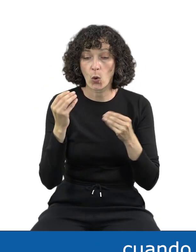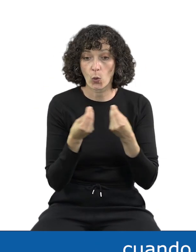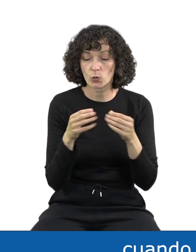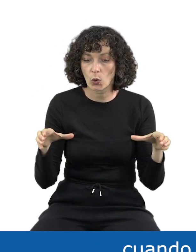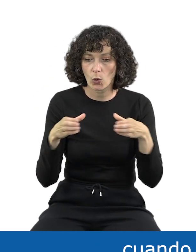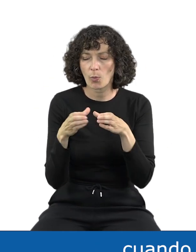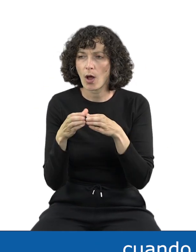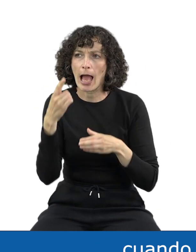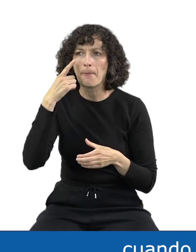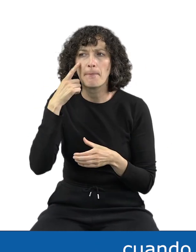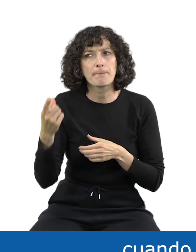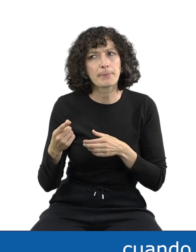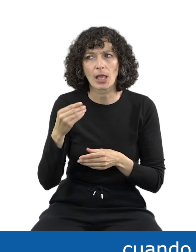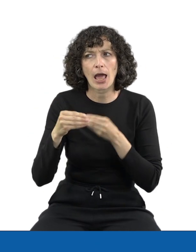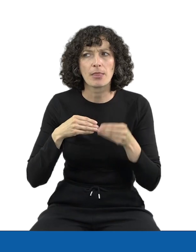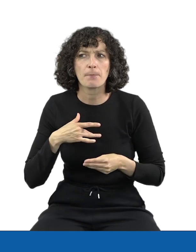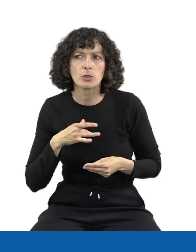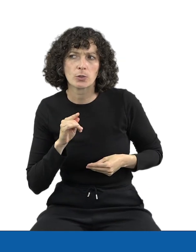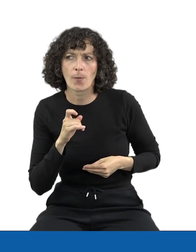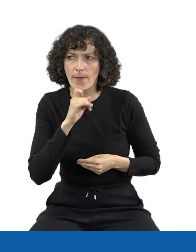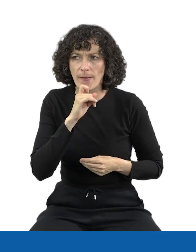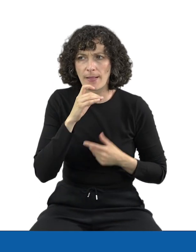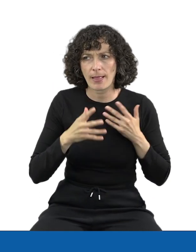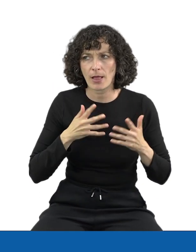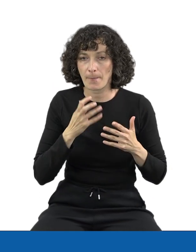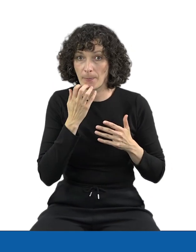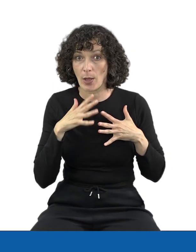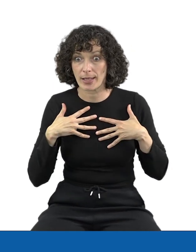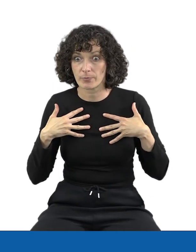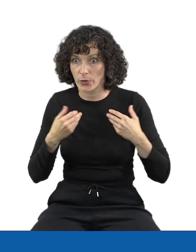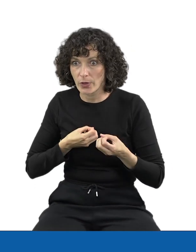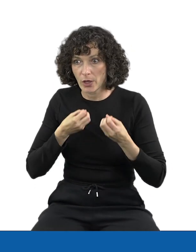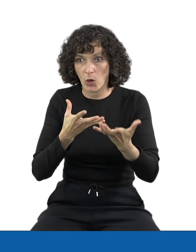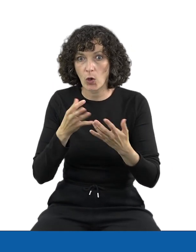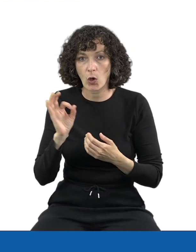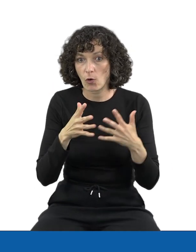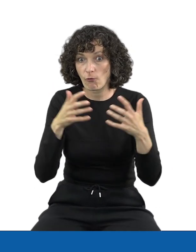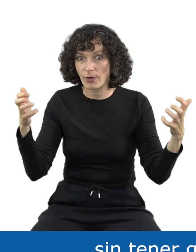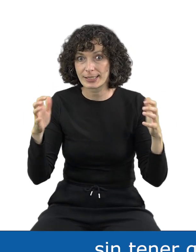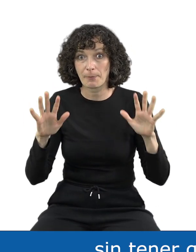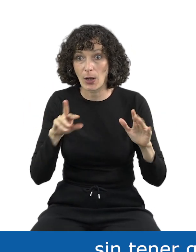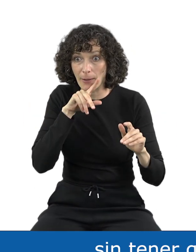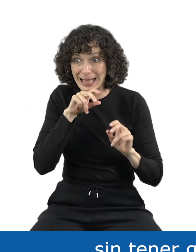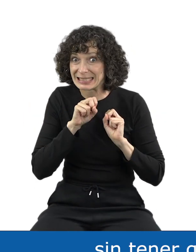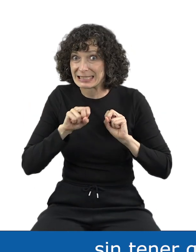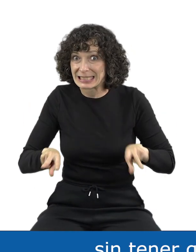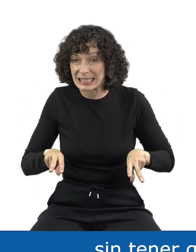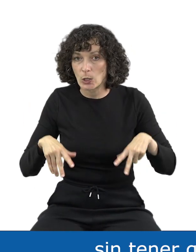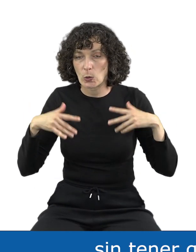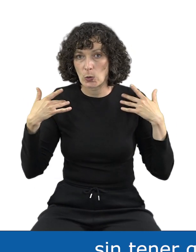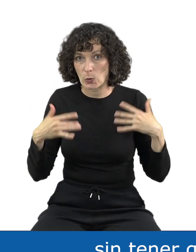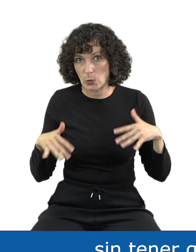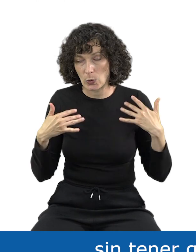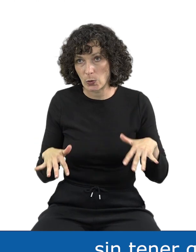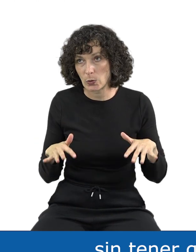grupo a intentar resolver, bueno, pues transmitir una emoción, una frase sin tener que utilizar la palabra, bueno,